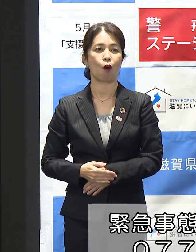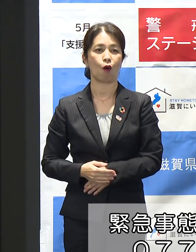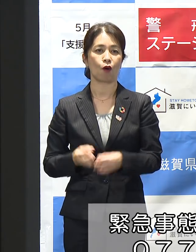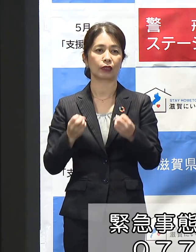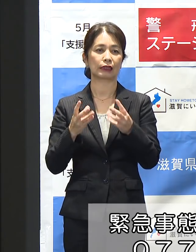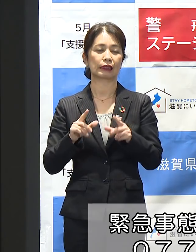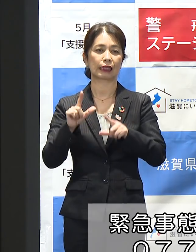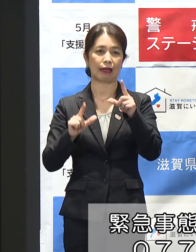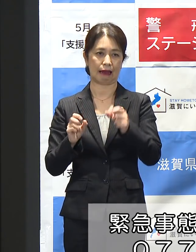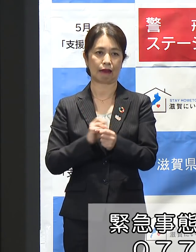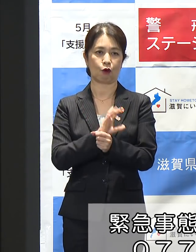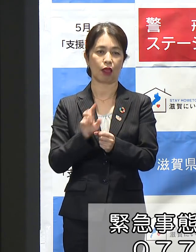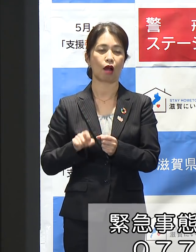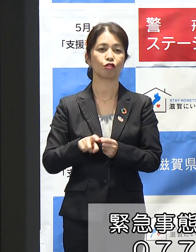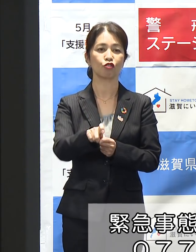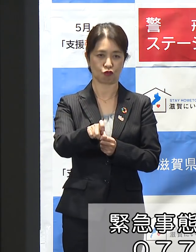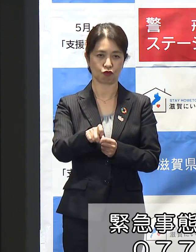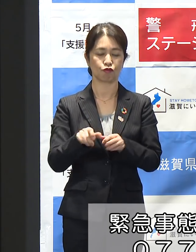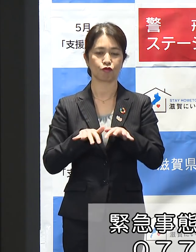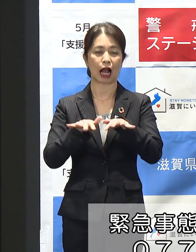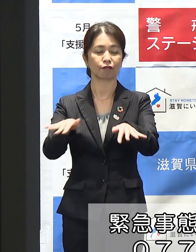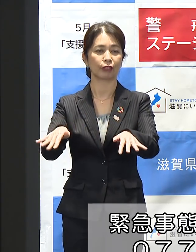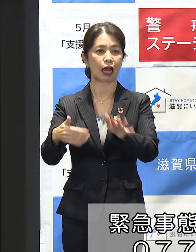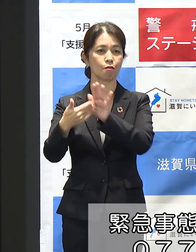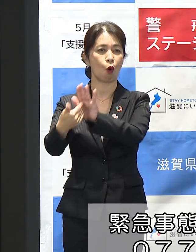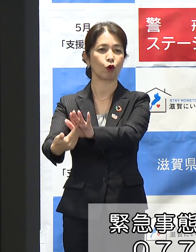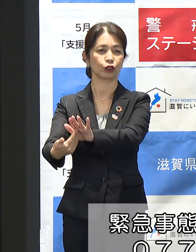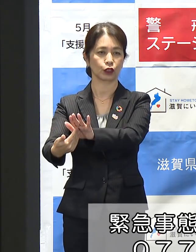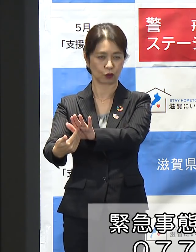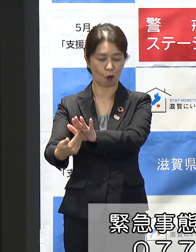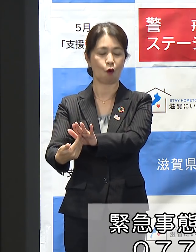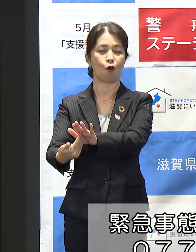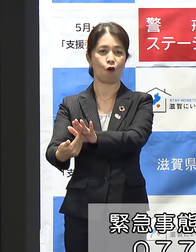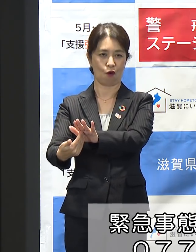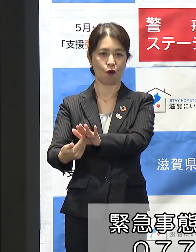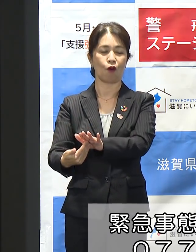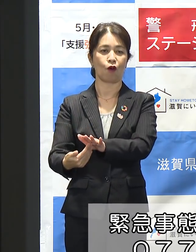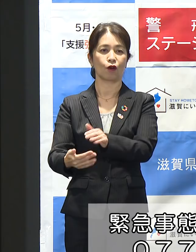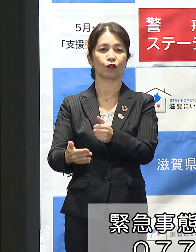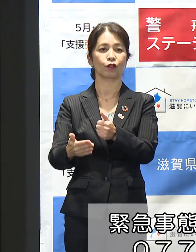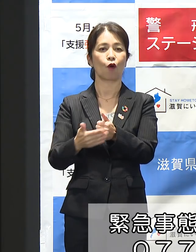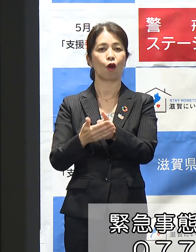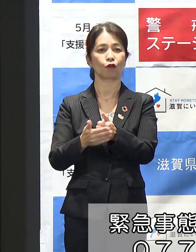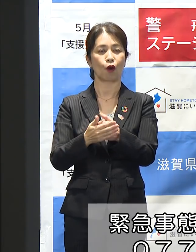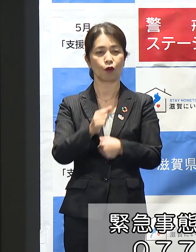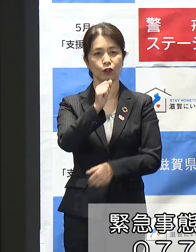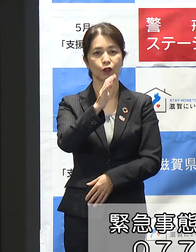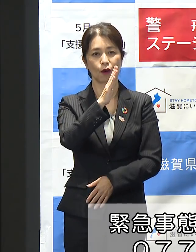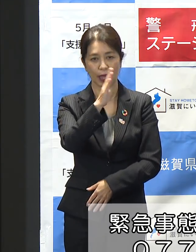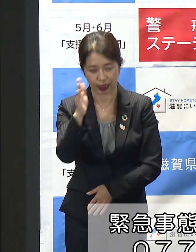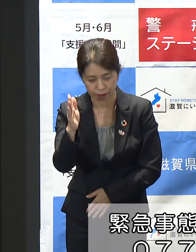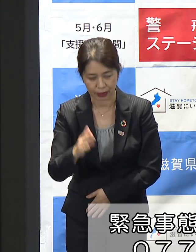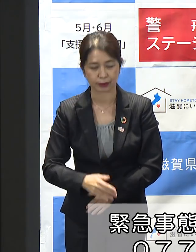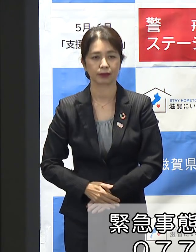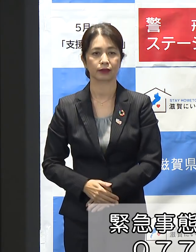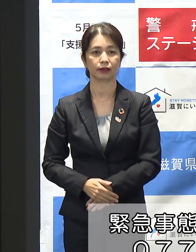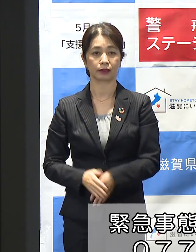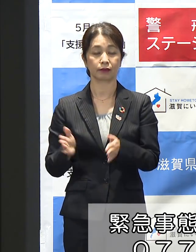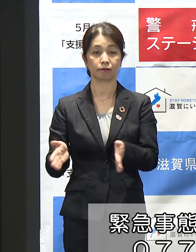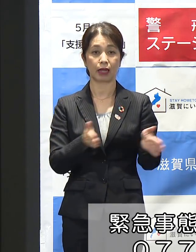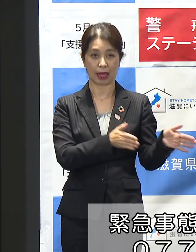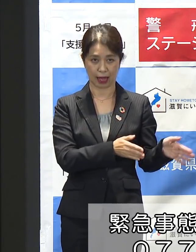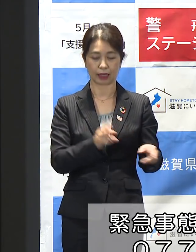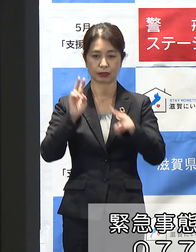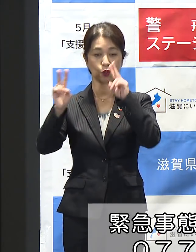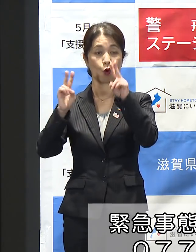コロナウイルス感染症の拡大防止に引き続きご協力をお願いいたします。また事業者の皆